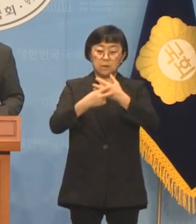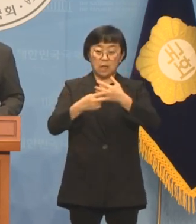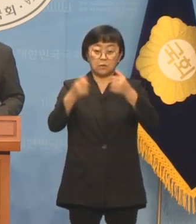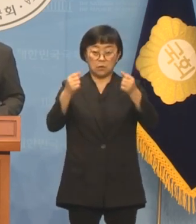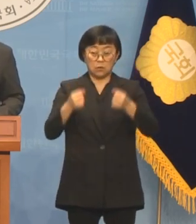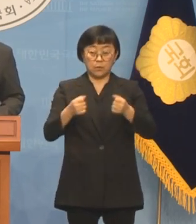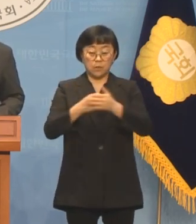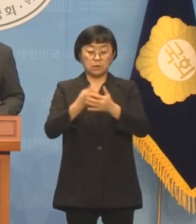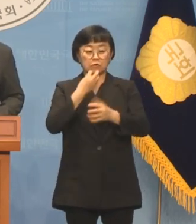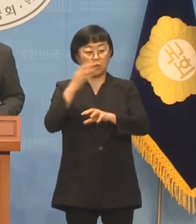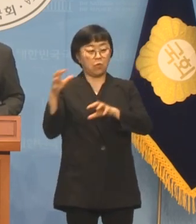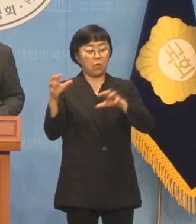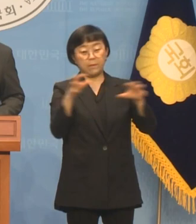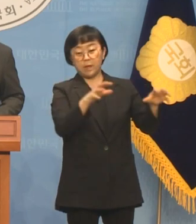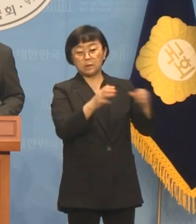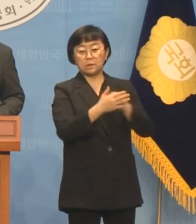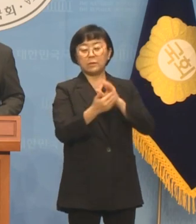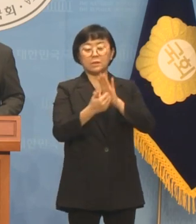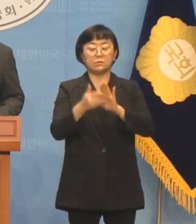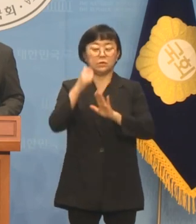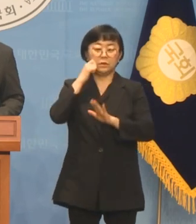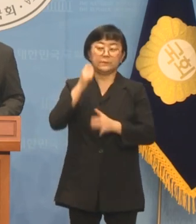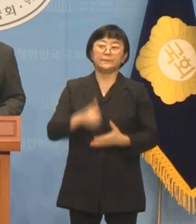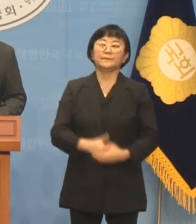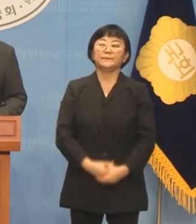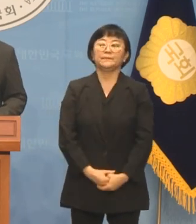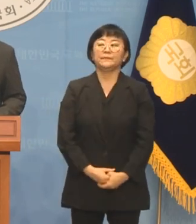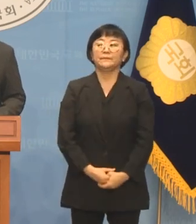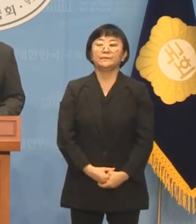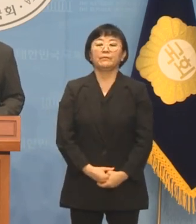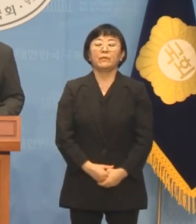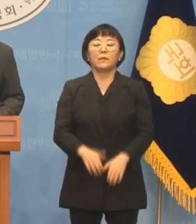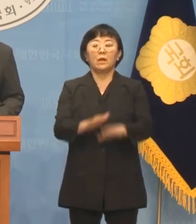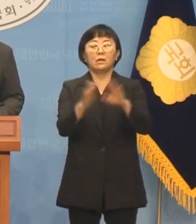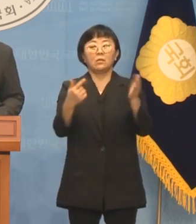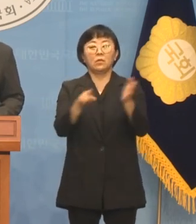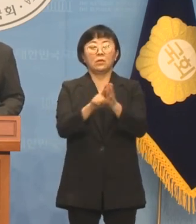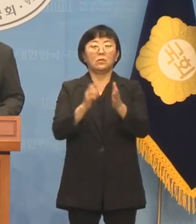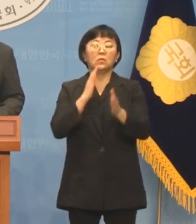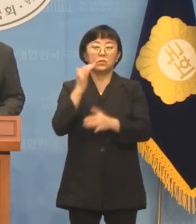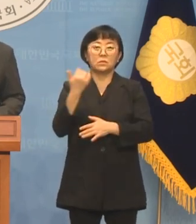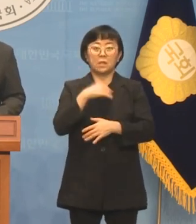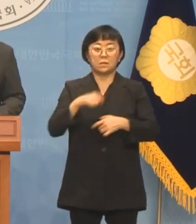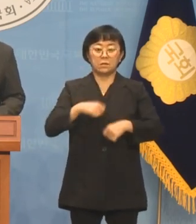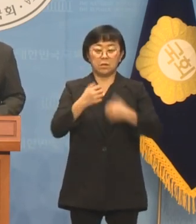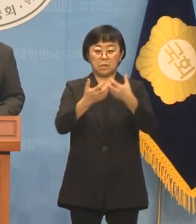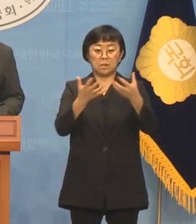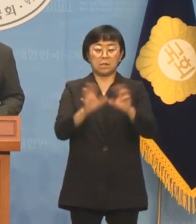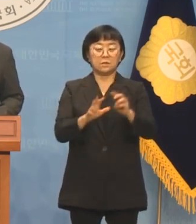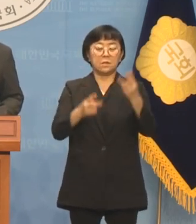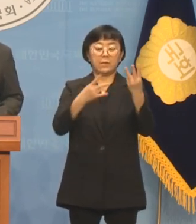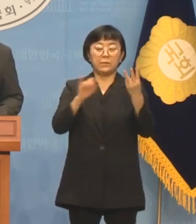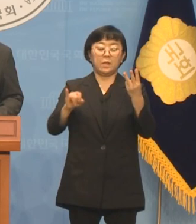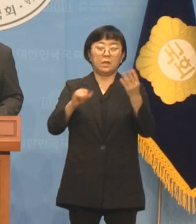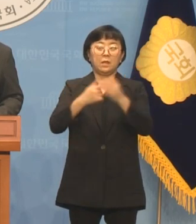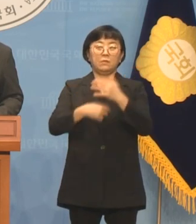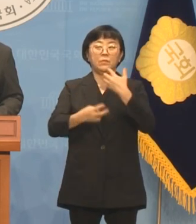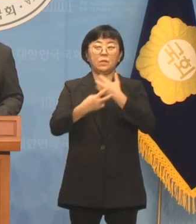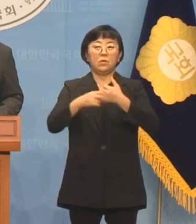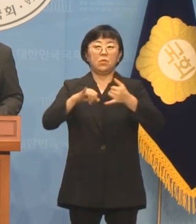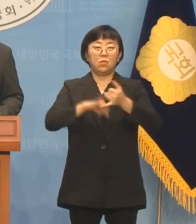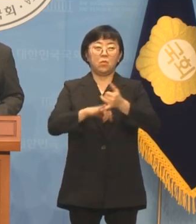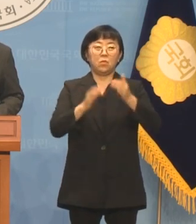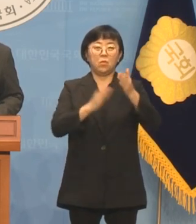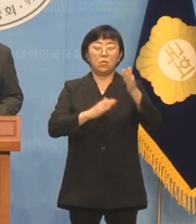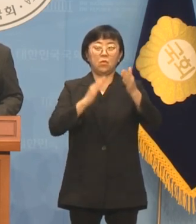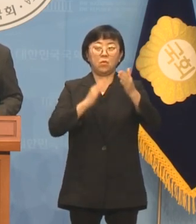의사들의 수도권 쏠림 현상은 막을 수가 없을 것입니다. 이를 해결하기 위해 녹색정의당이 제시한 3대 필수 의료, 공공의료